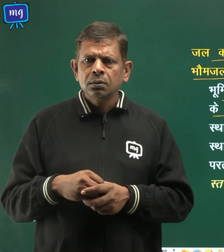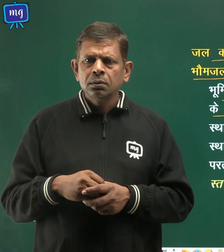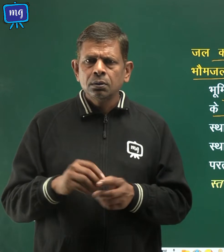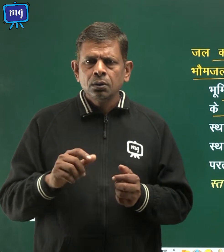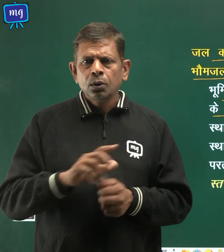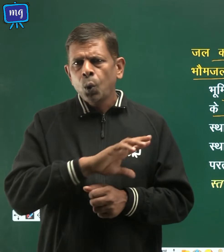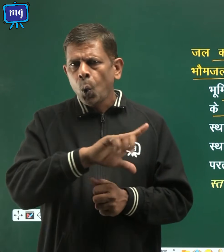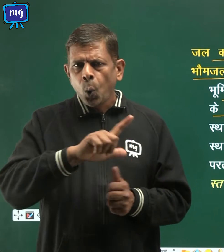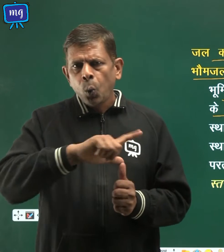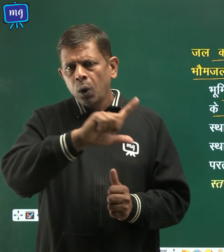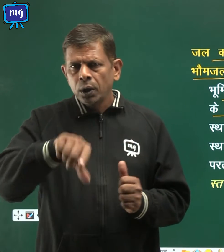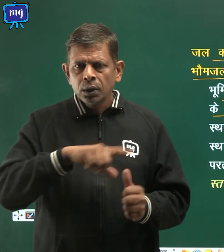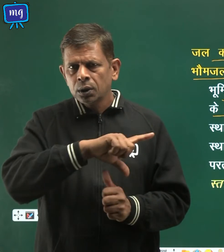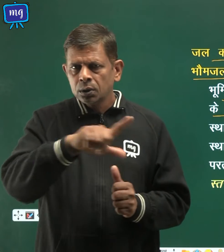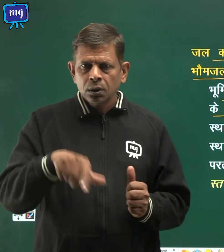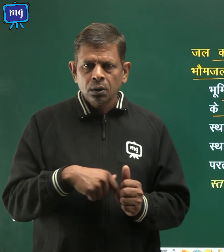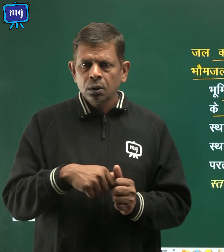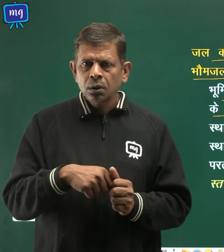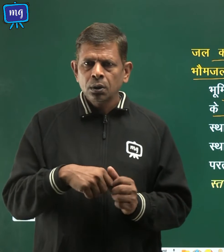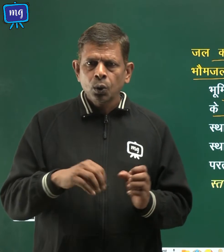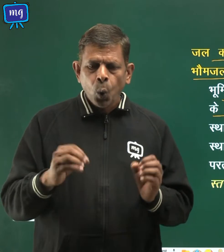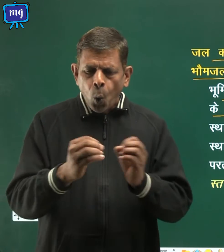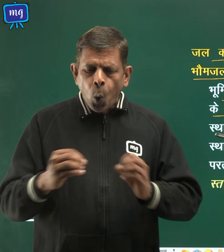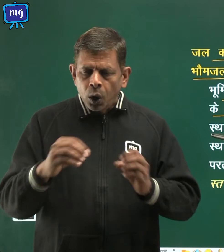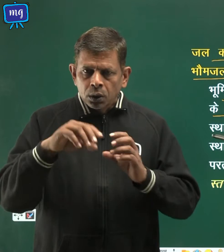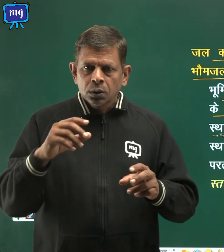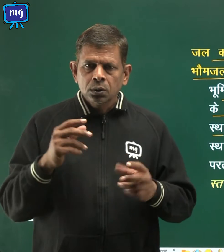सारे के सारे रिक्त स्थान